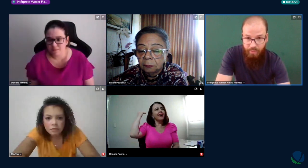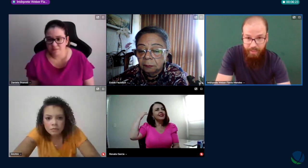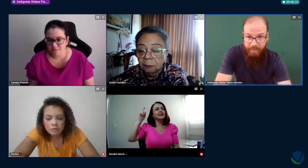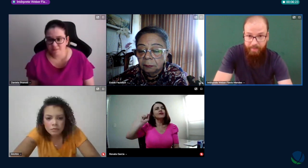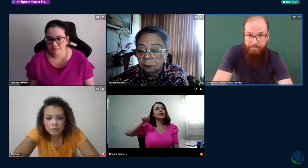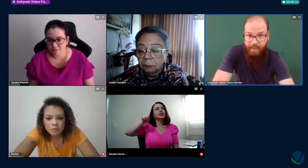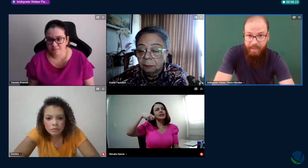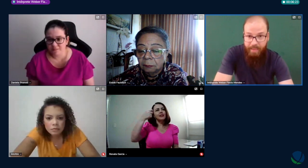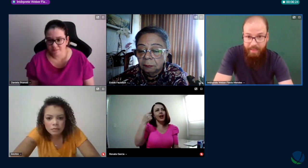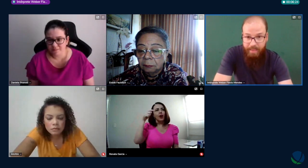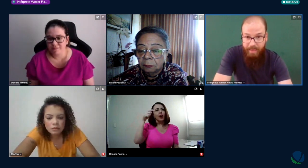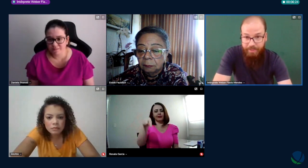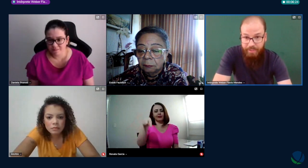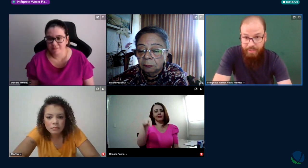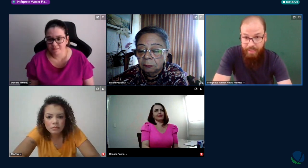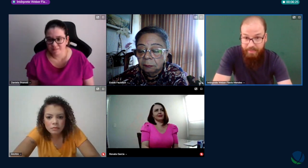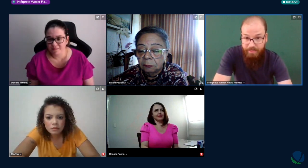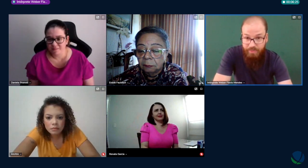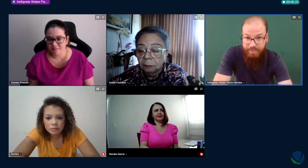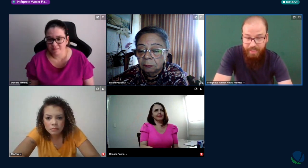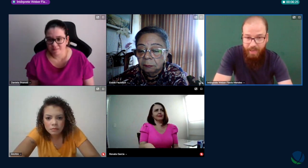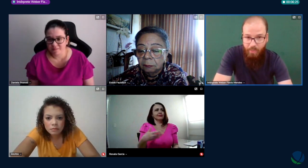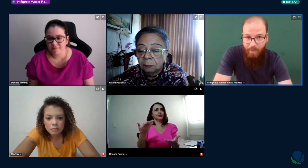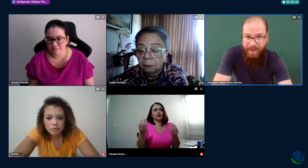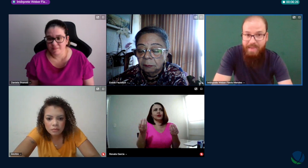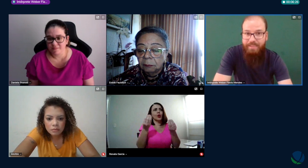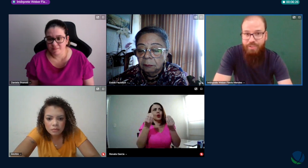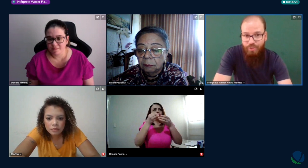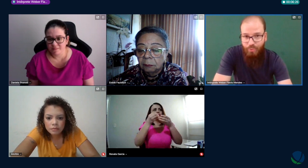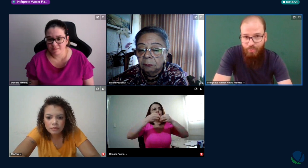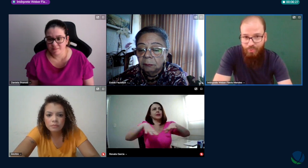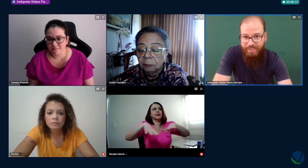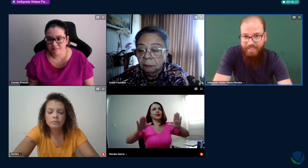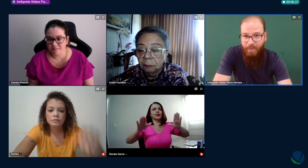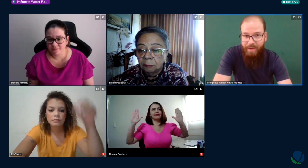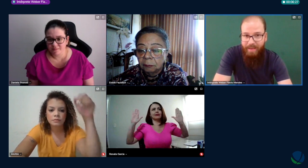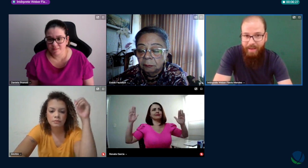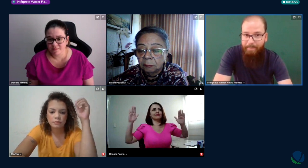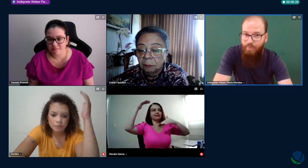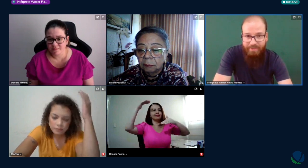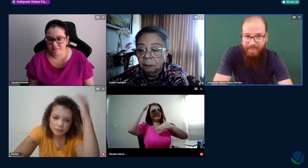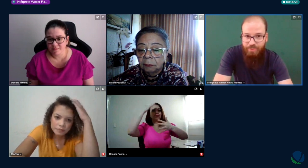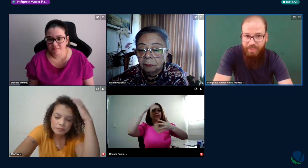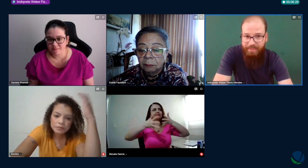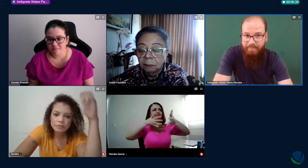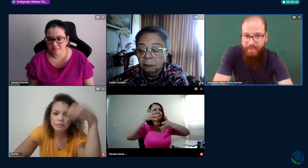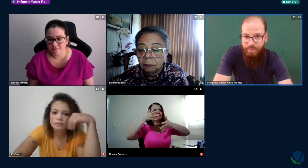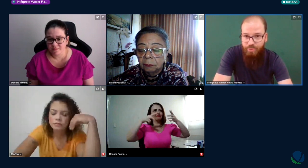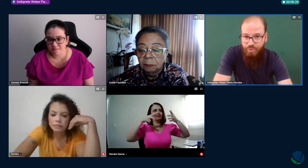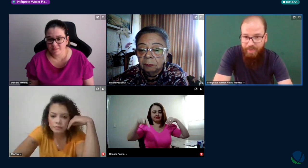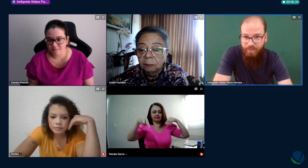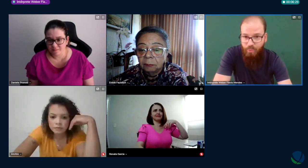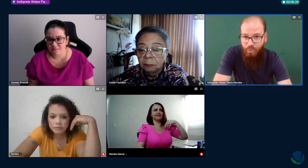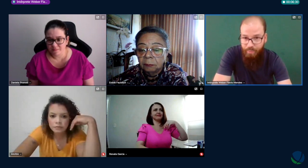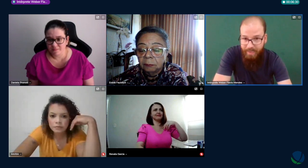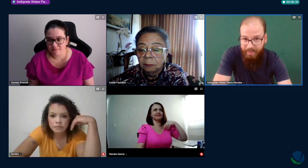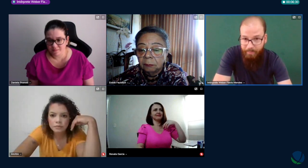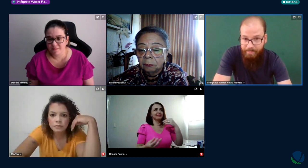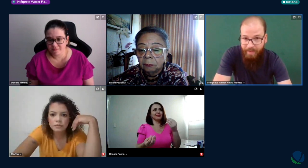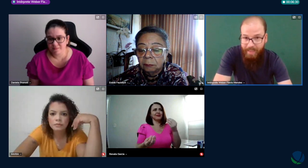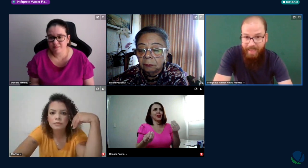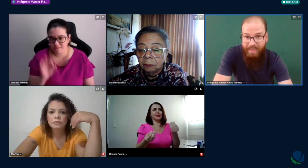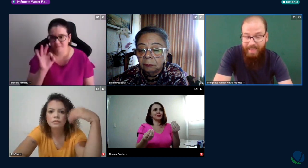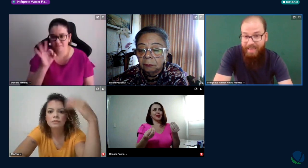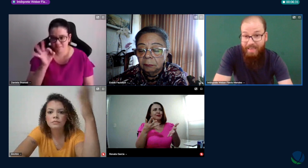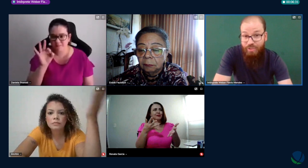representação icônica. E antes, o sinal, antes disso tudo, o sinal era apontado diretamente para o joelho do corpo